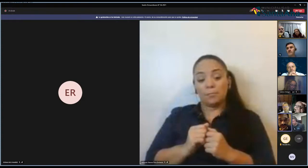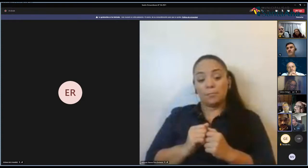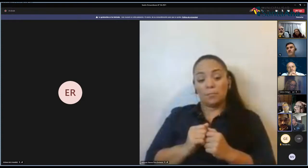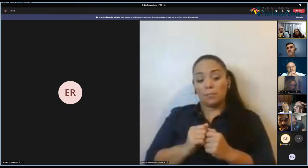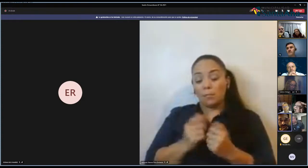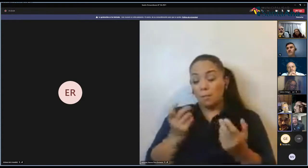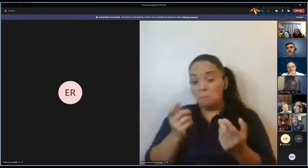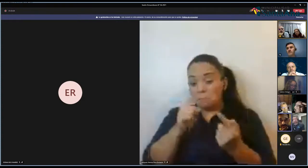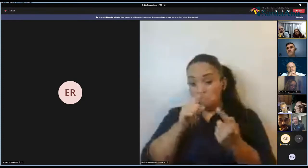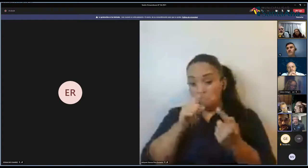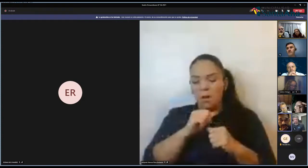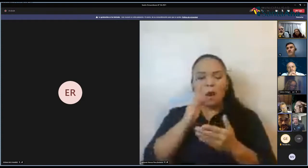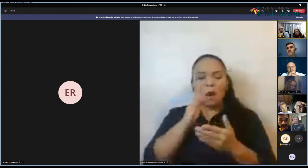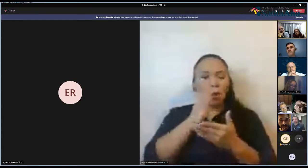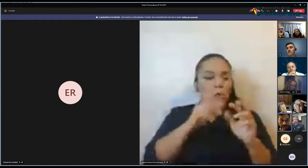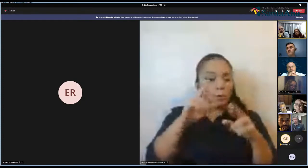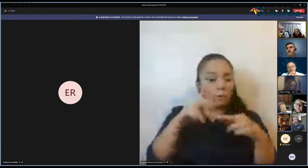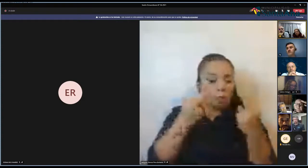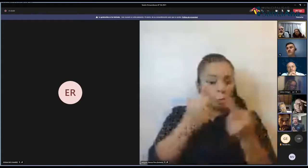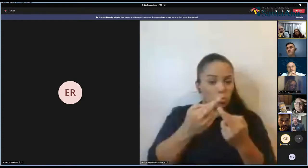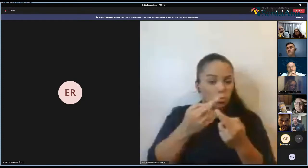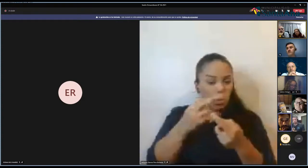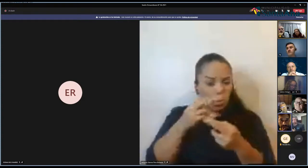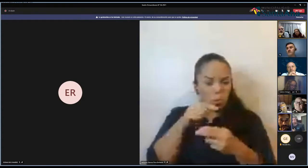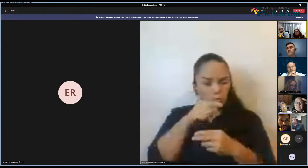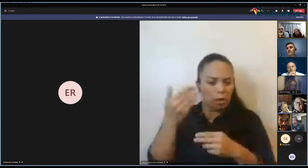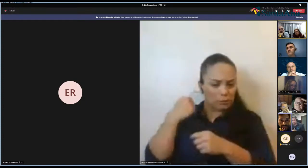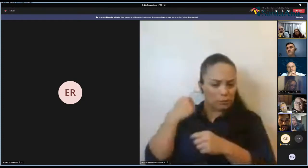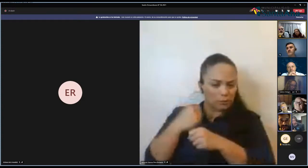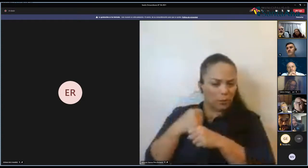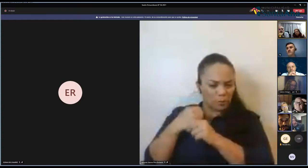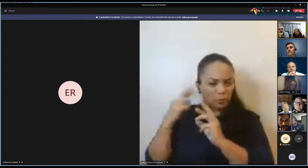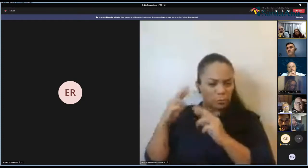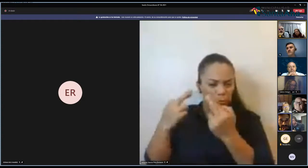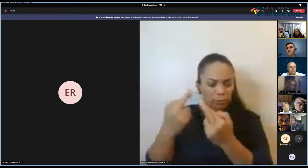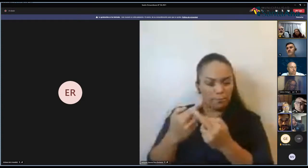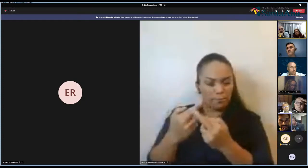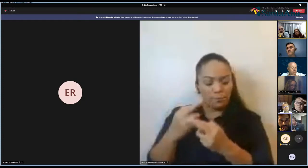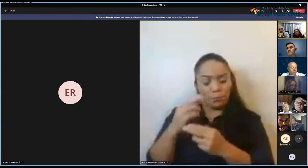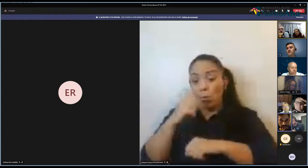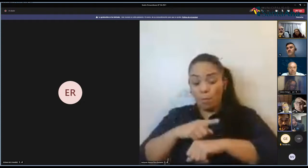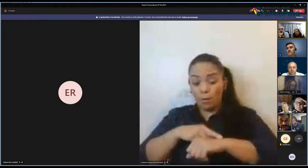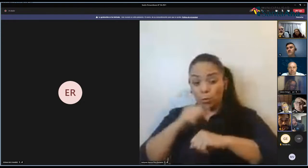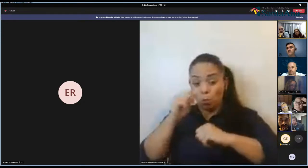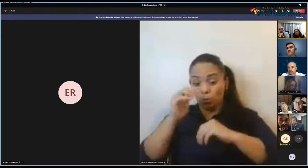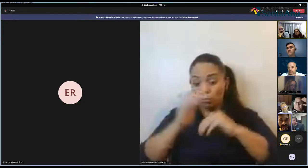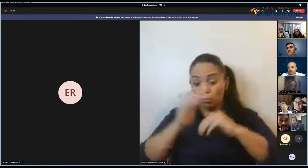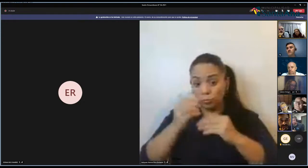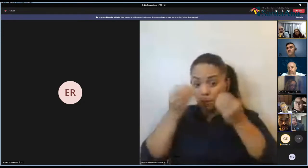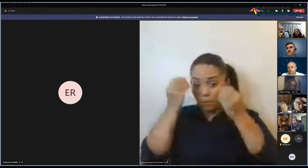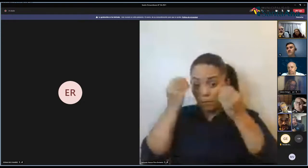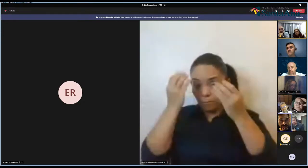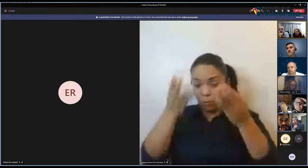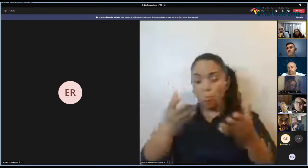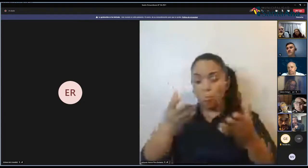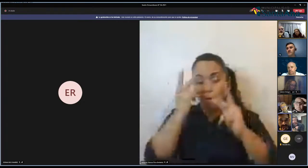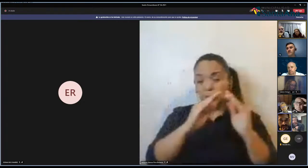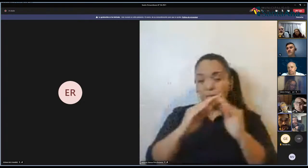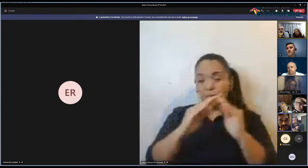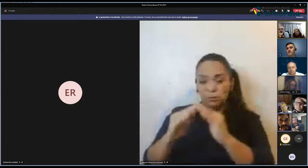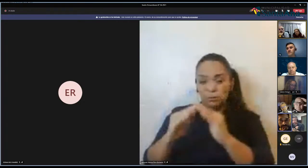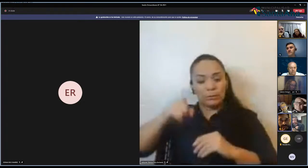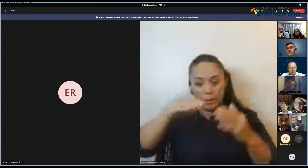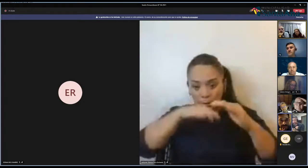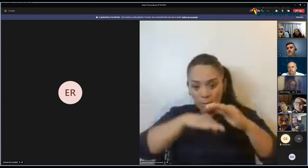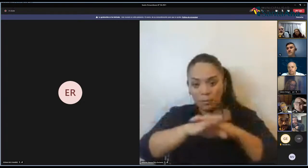en que estuvieron trabajando oa la hora de realizar estas obras se le informó a los vecinos de la necesidad del ingreso a la propiedad